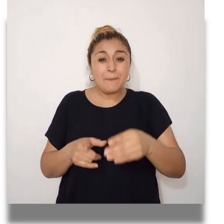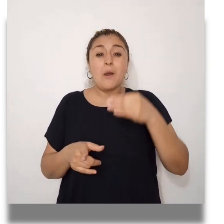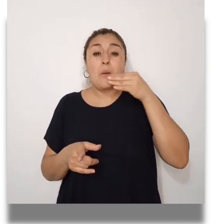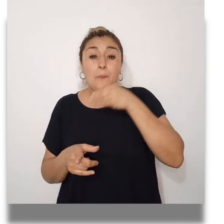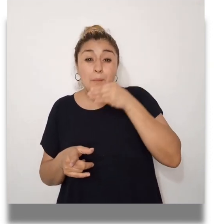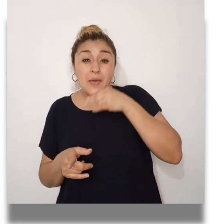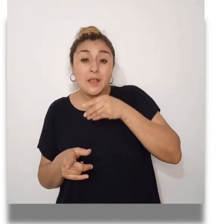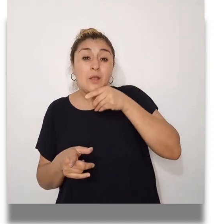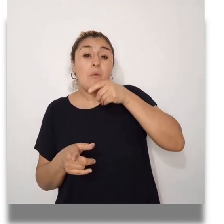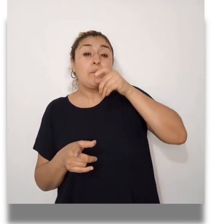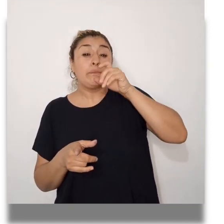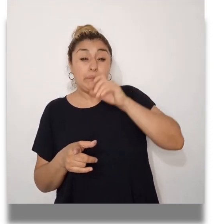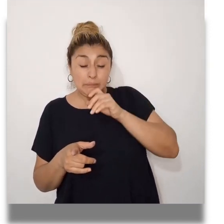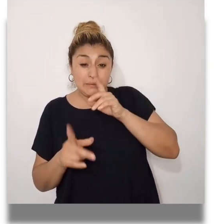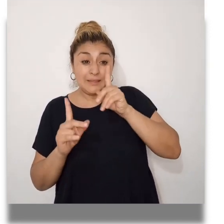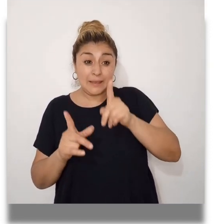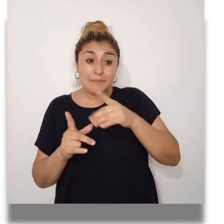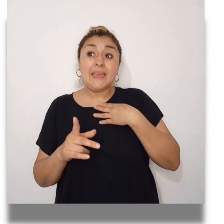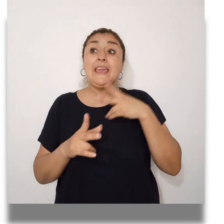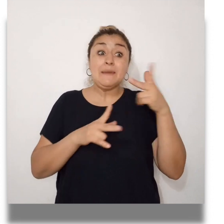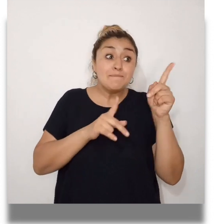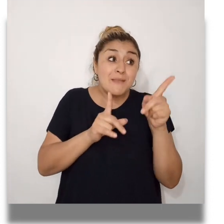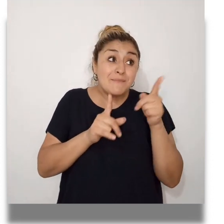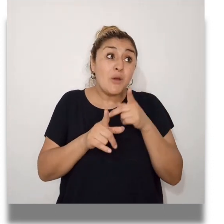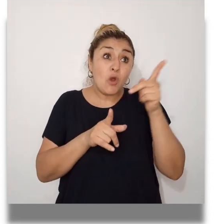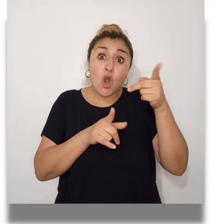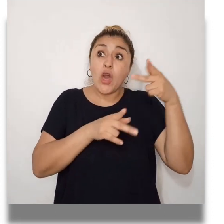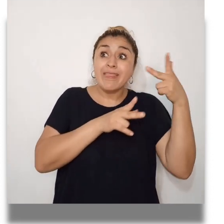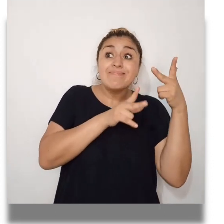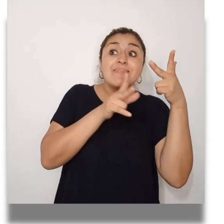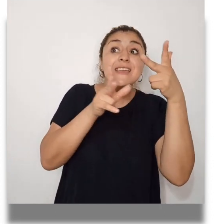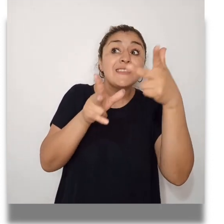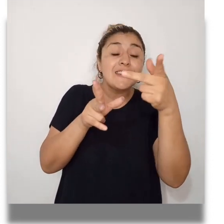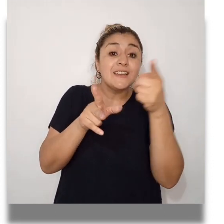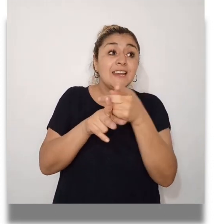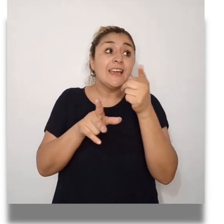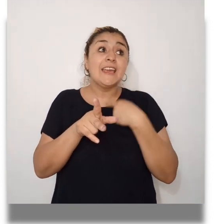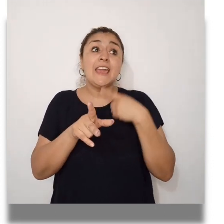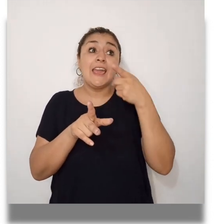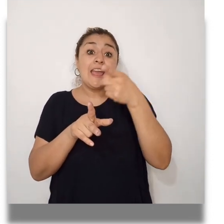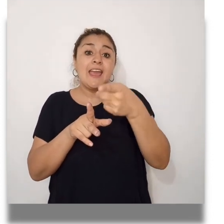y vivid, y andad por el camino de la inteligencia.